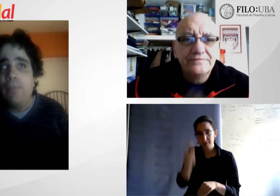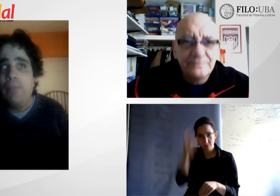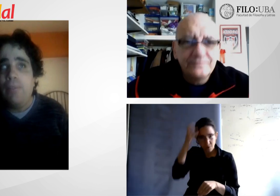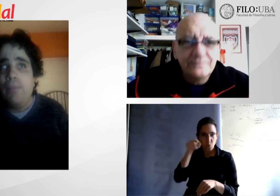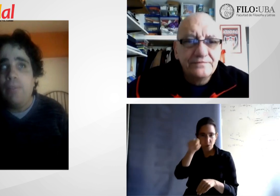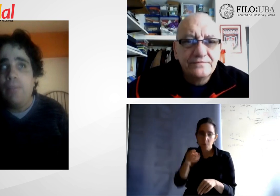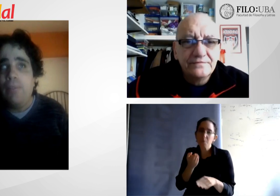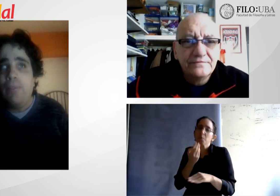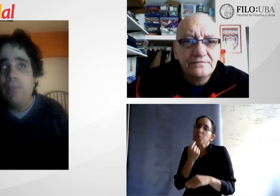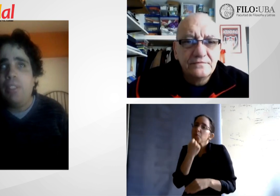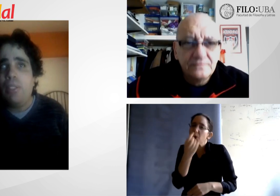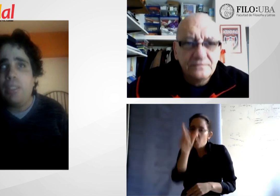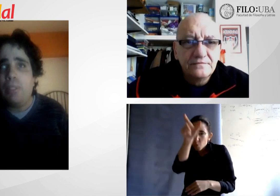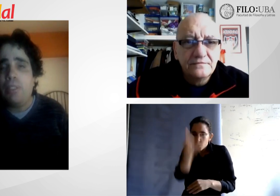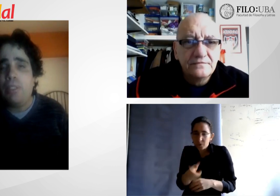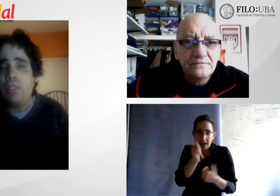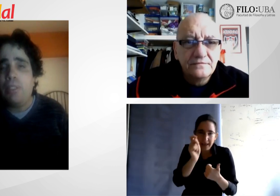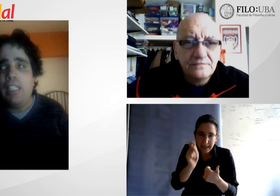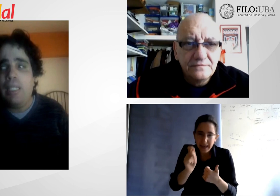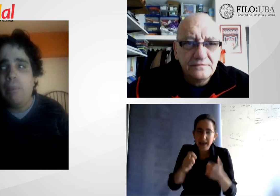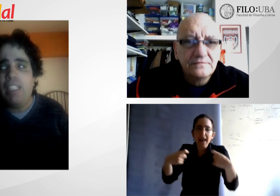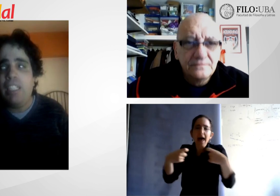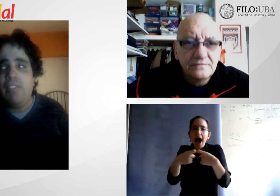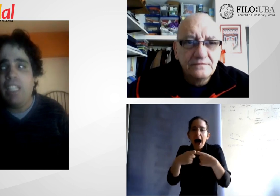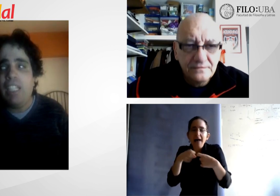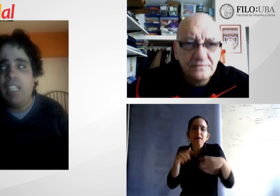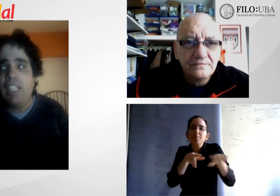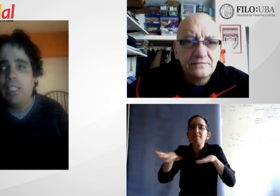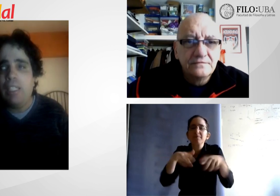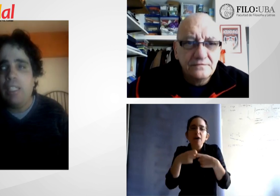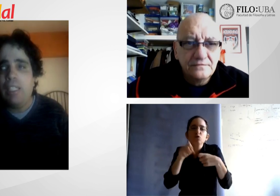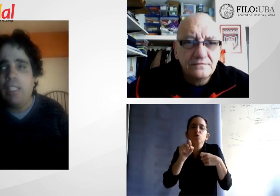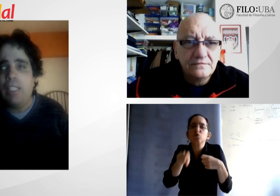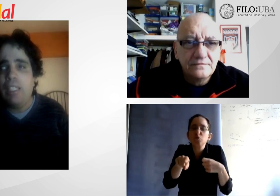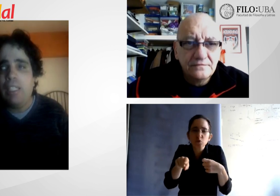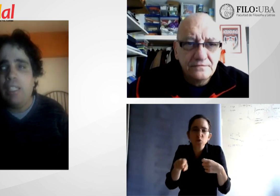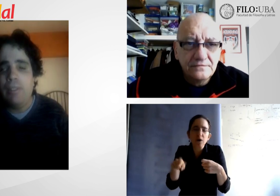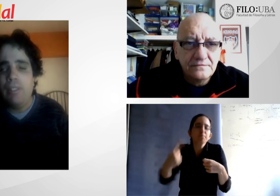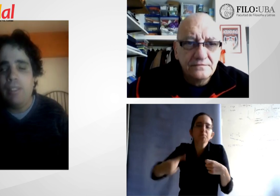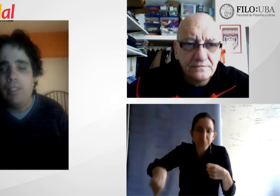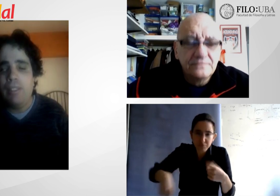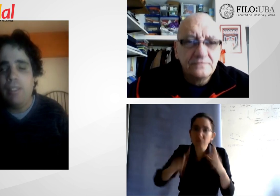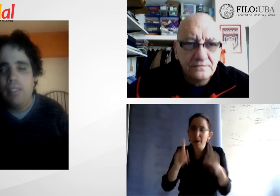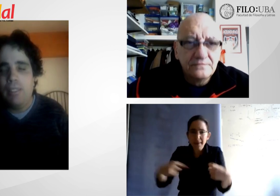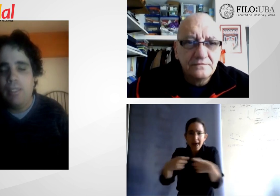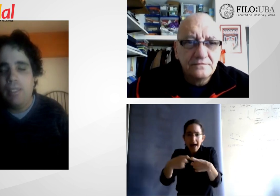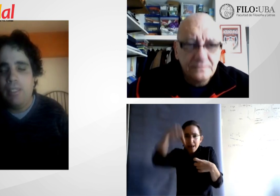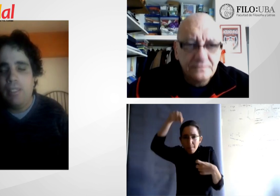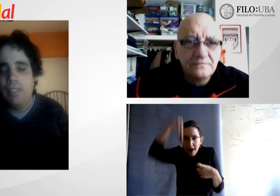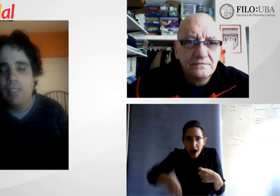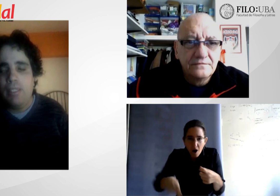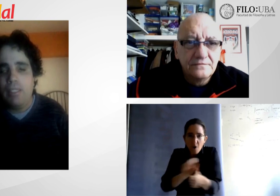Y también sobre cómo están viviendo esta situación de pandemia del COVID-19.